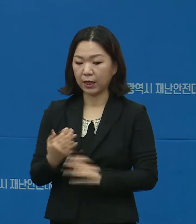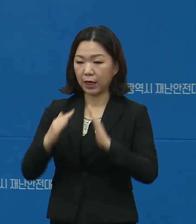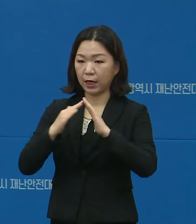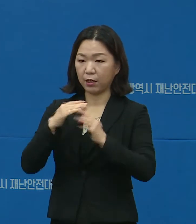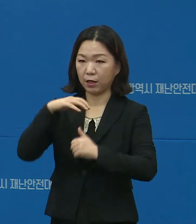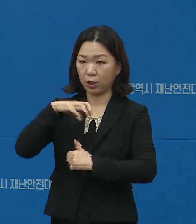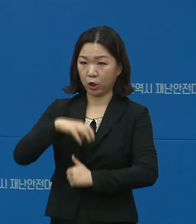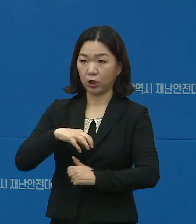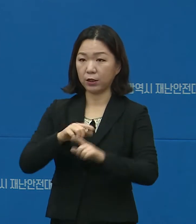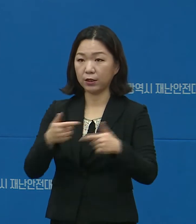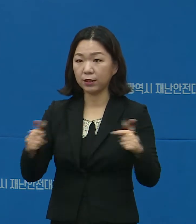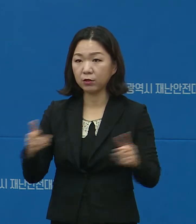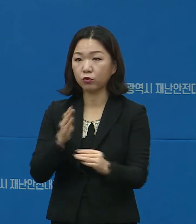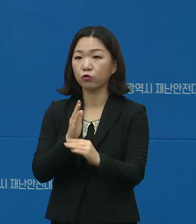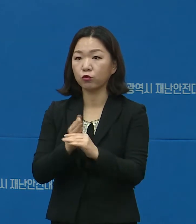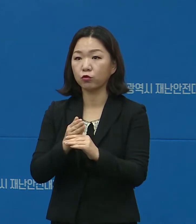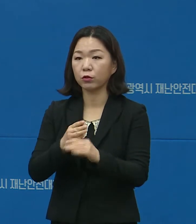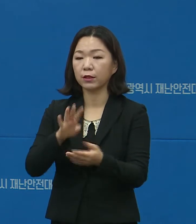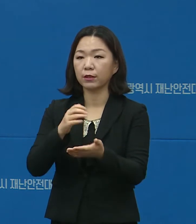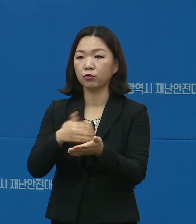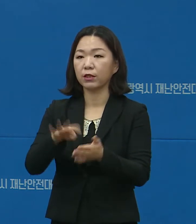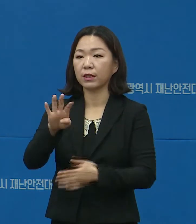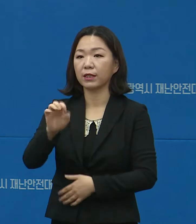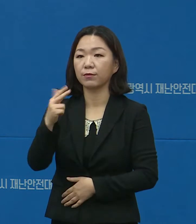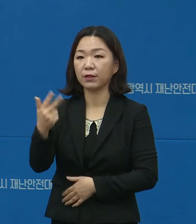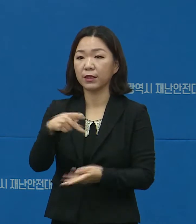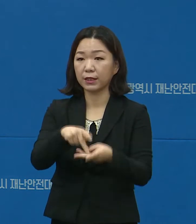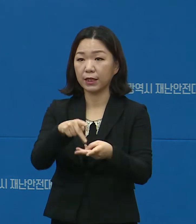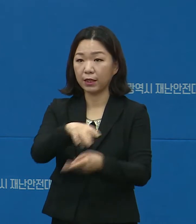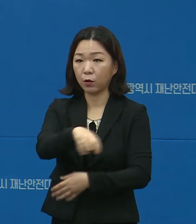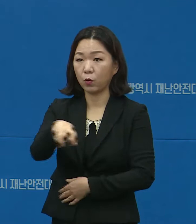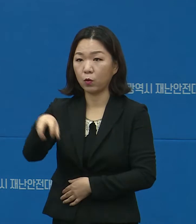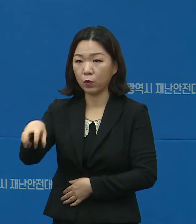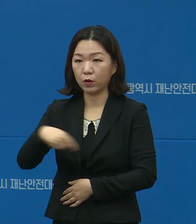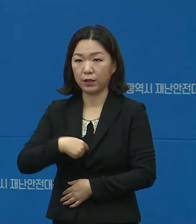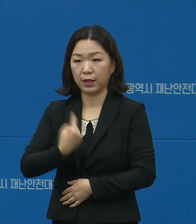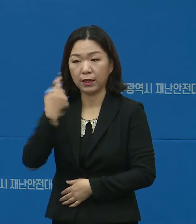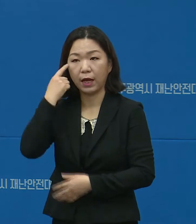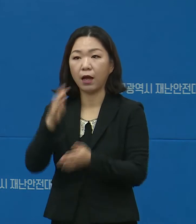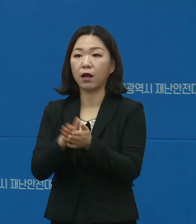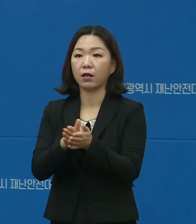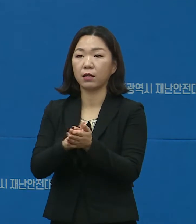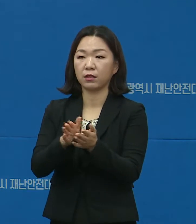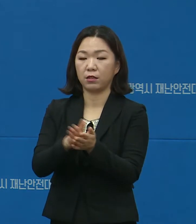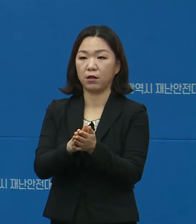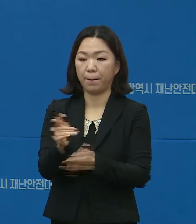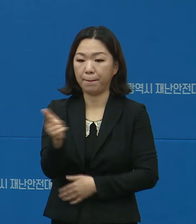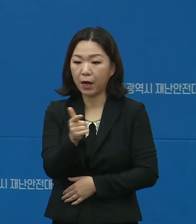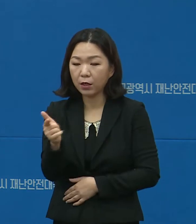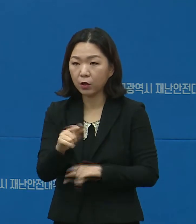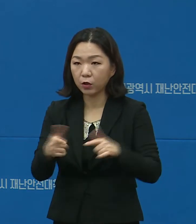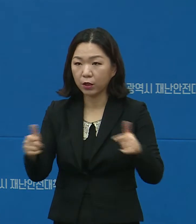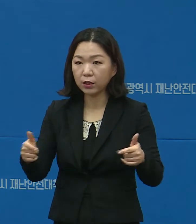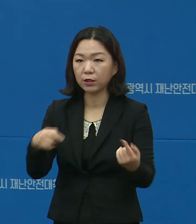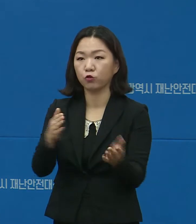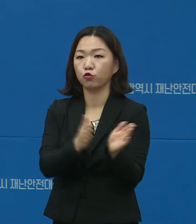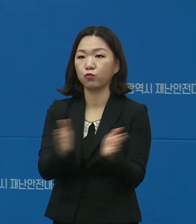있으며, 47개 센터는 자체 방역 대책을 마련하여 운영 중인 것으로